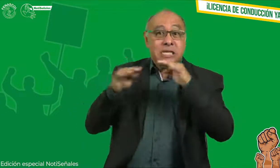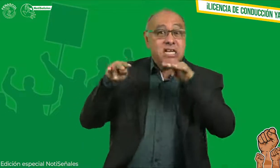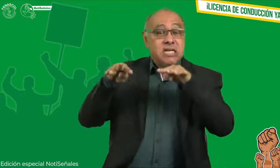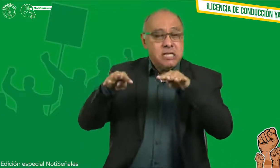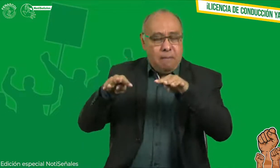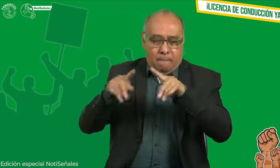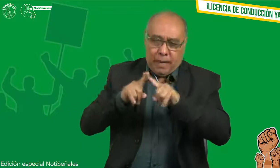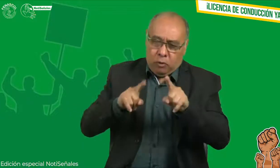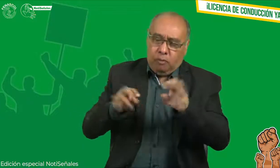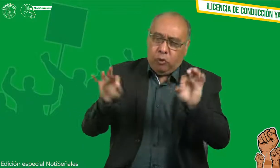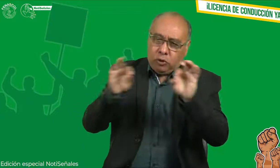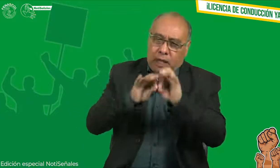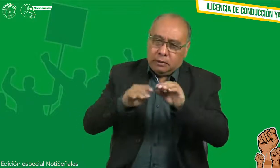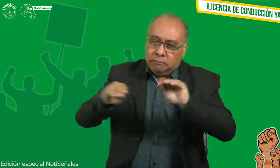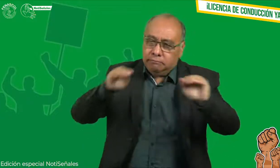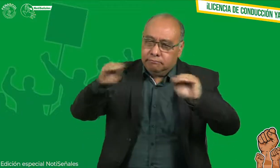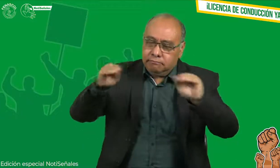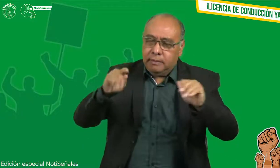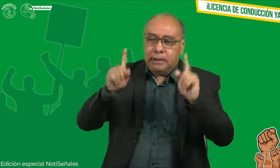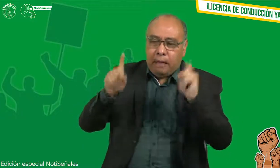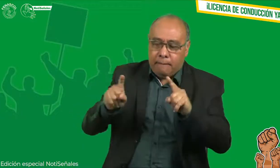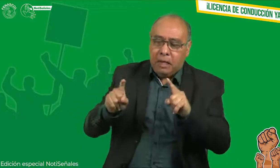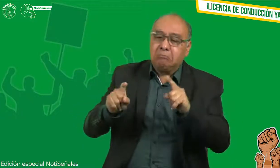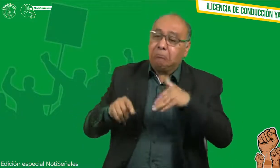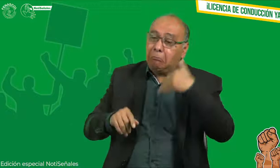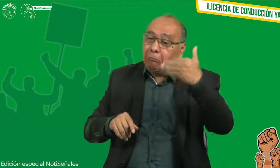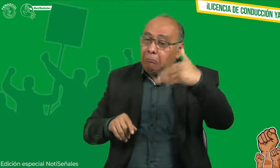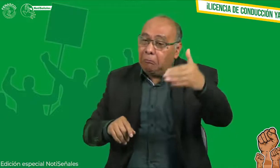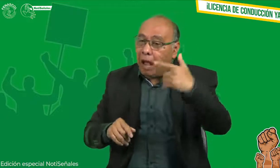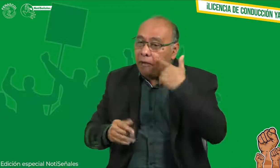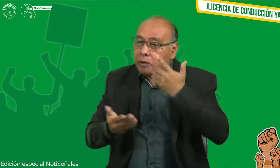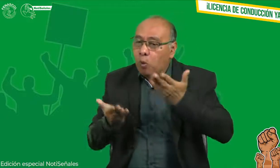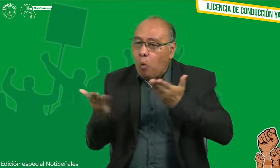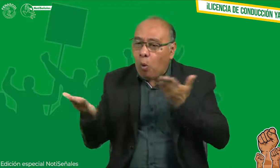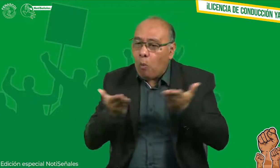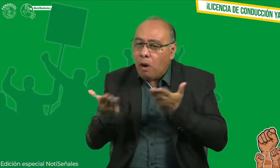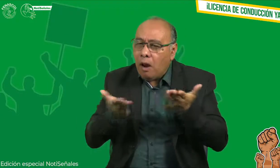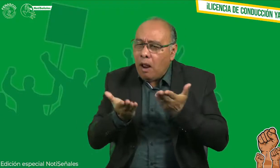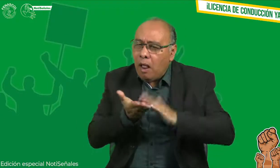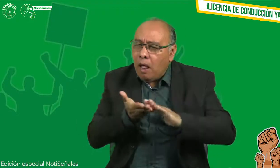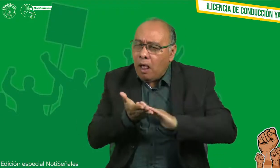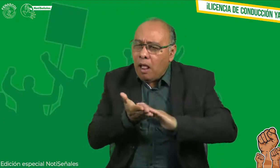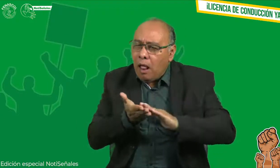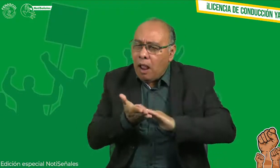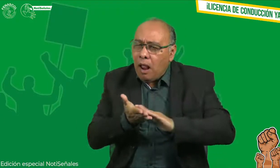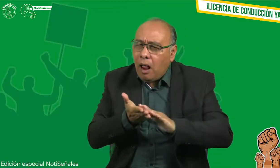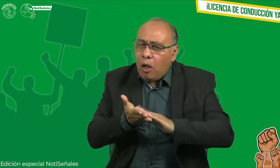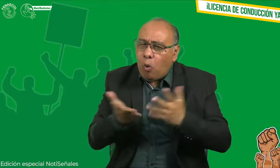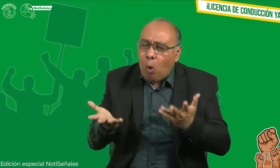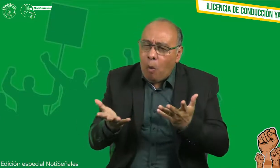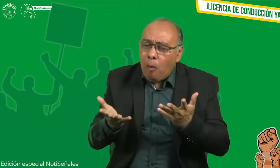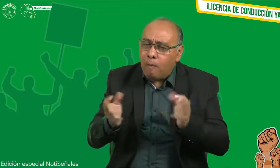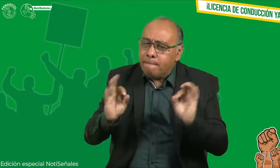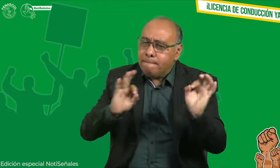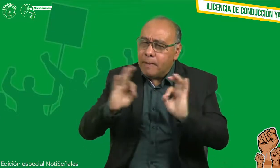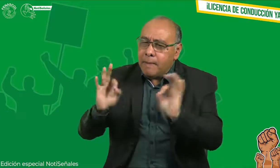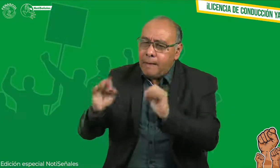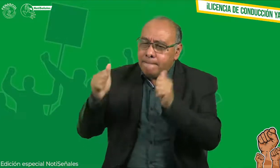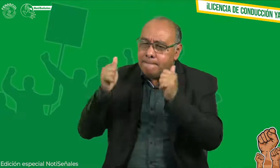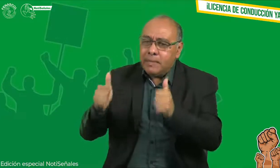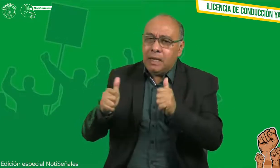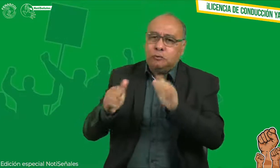350 que nos están viendo en este momento, sabemos que nos están viendo porque estamos dando la información de la licencia,